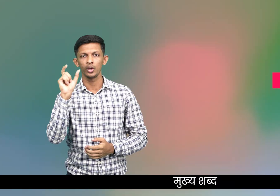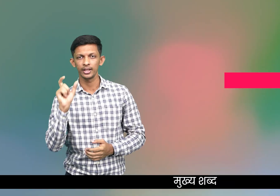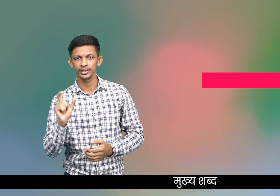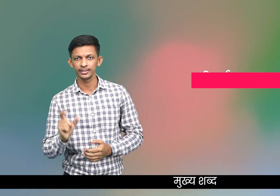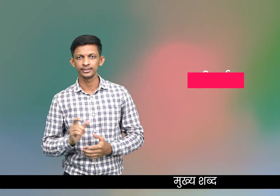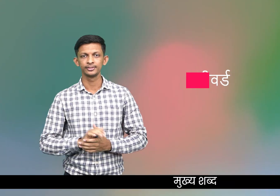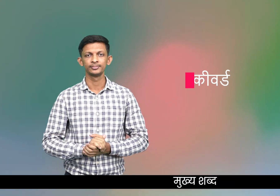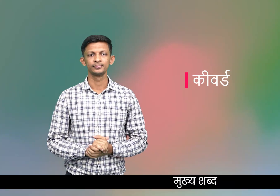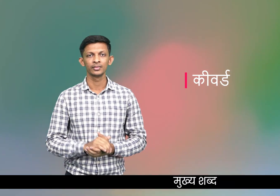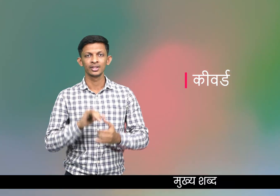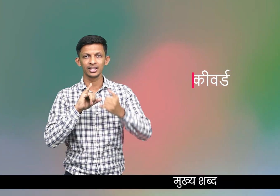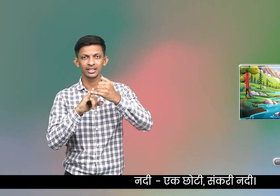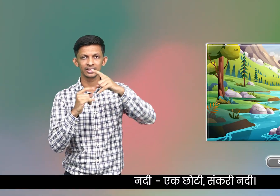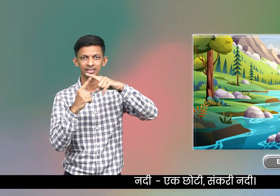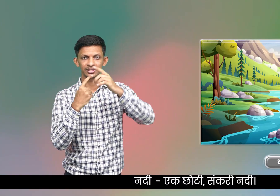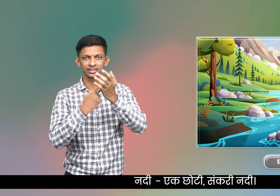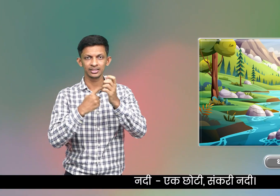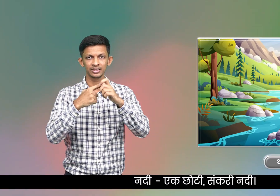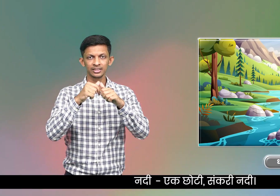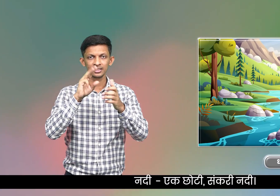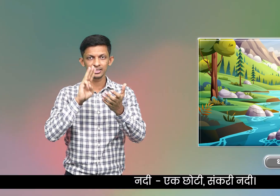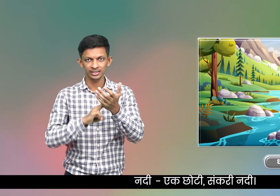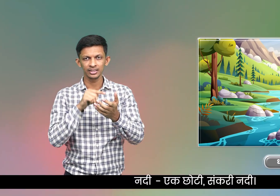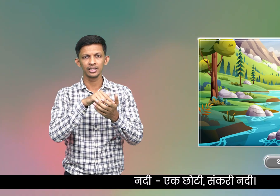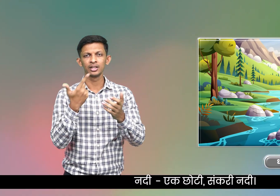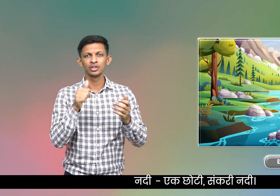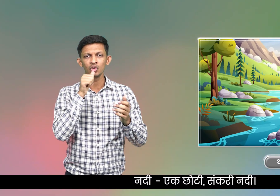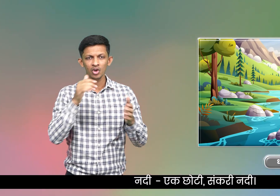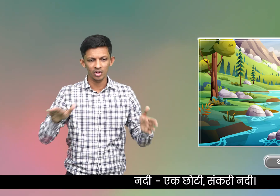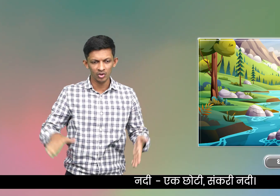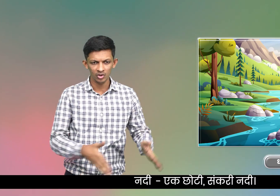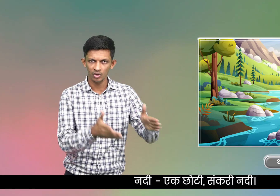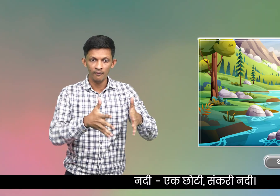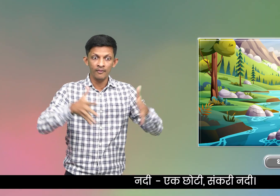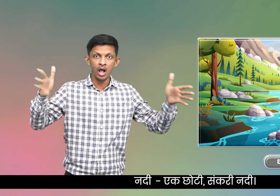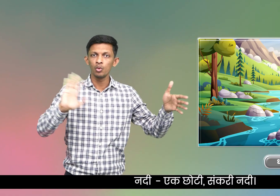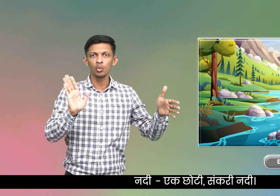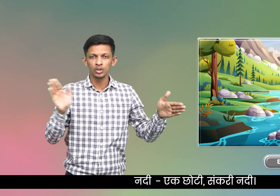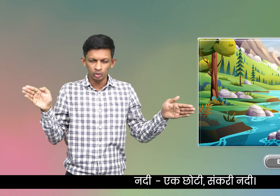मुख्य शब्द। नदी, एक छोटी संकरी नदी।